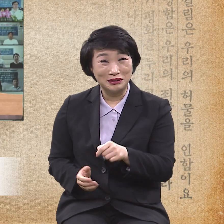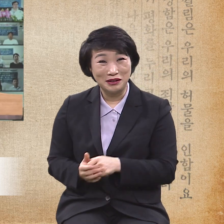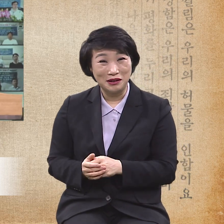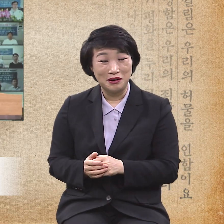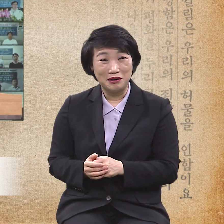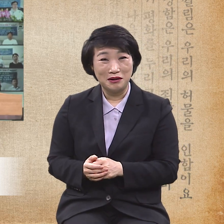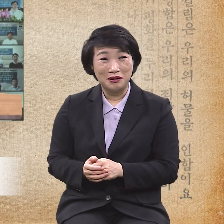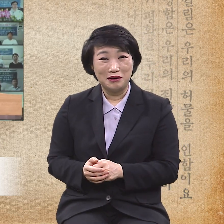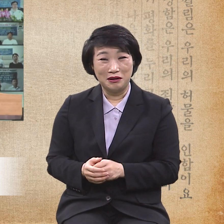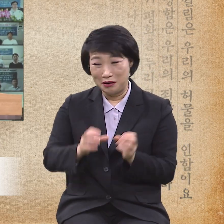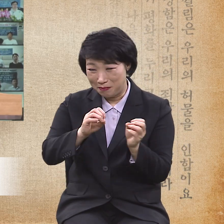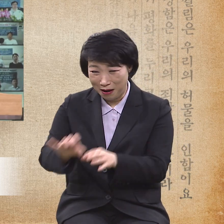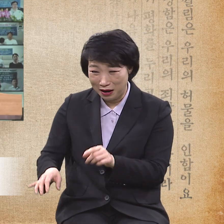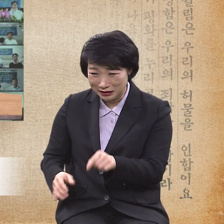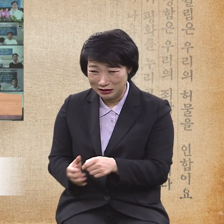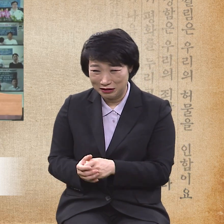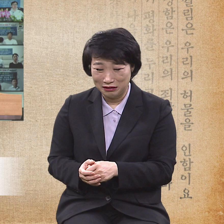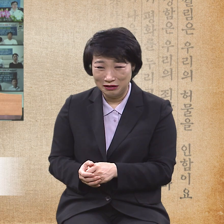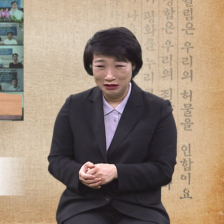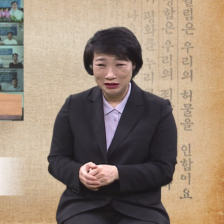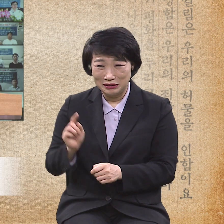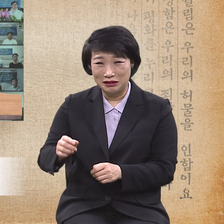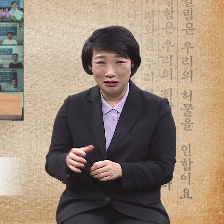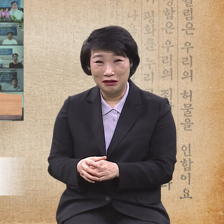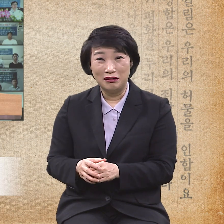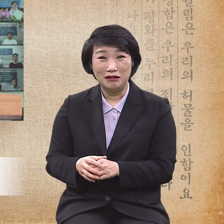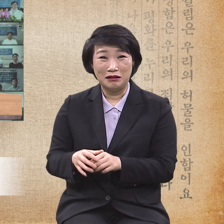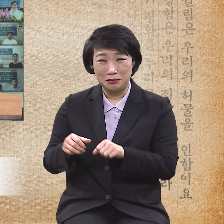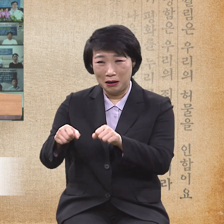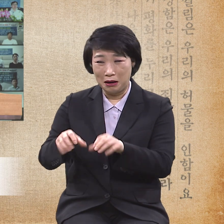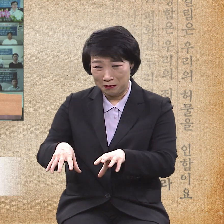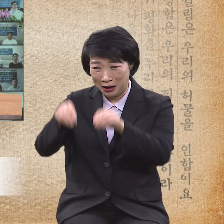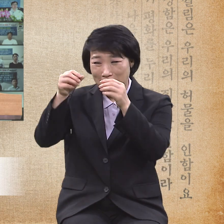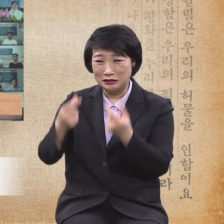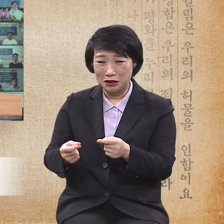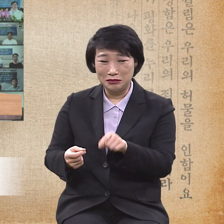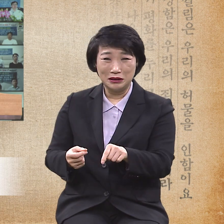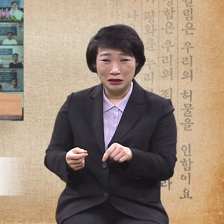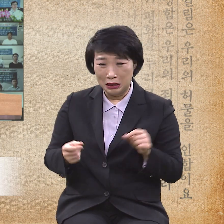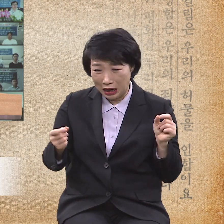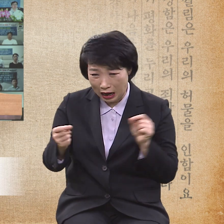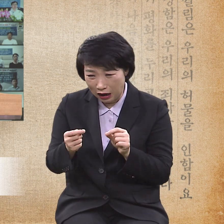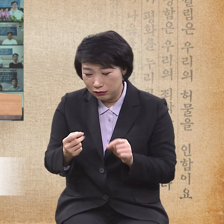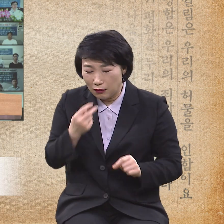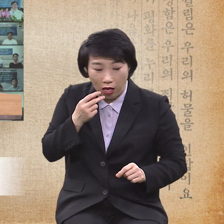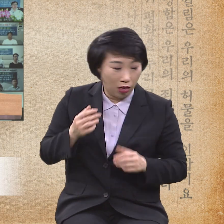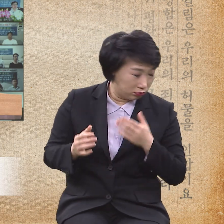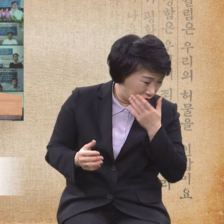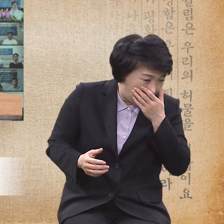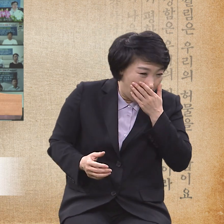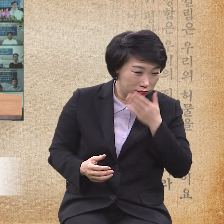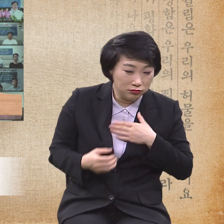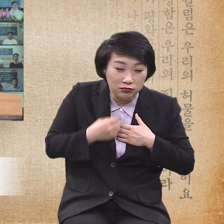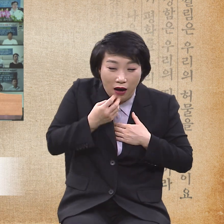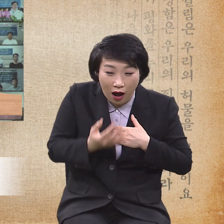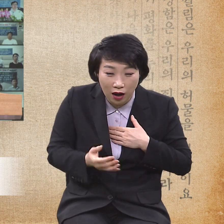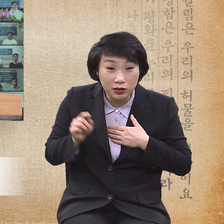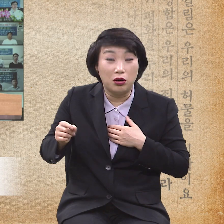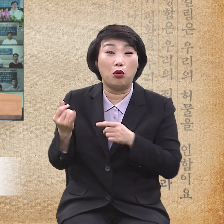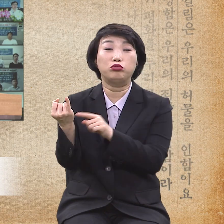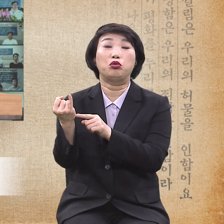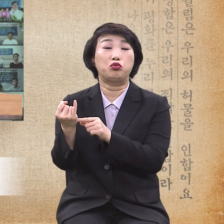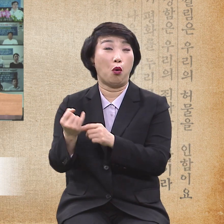그냥 시금치나 주물주물해서 마른 것처럼 생겨가지고 도무지 옆에 가면 그 냄새가 그게 막 보배예요. 자기는 막 그게